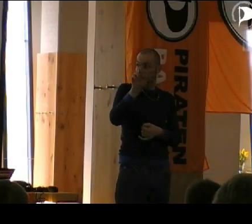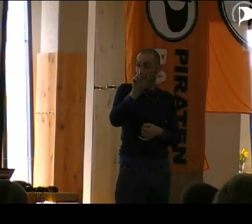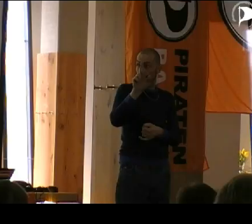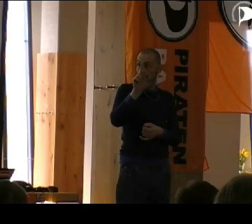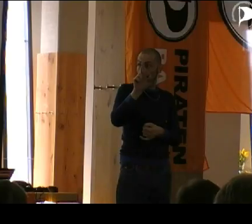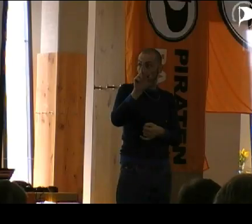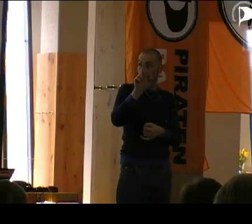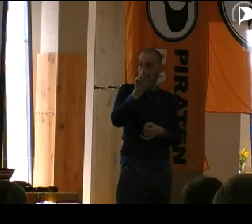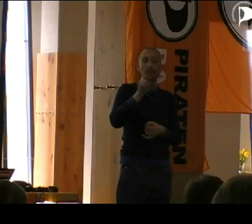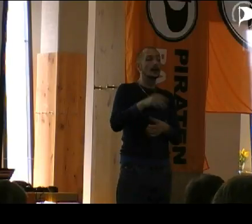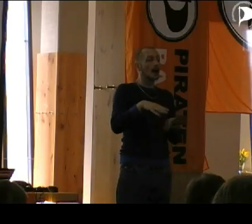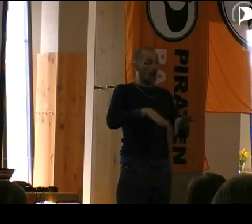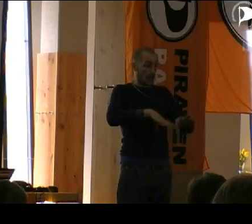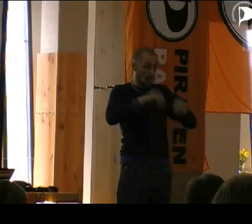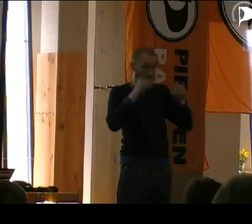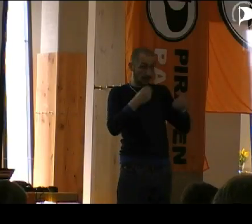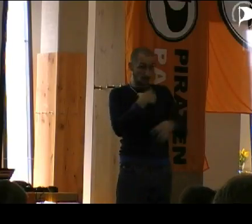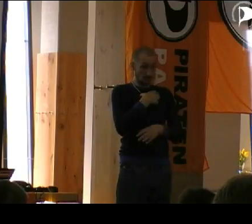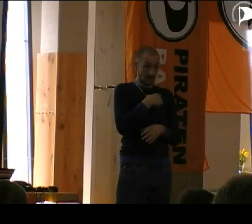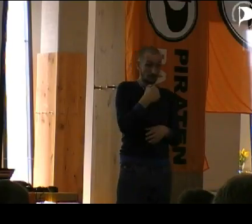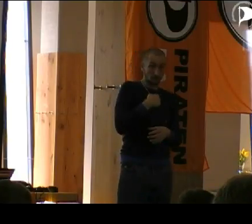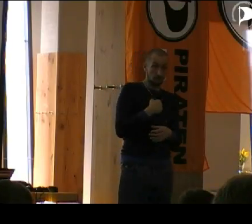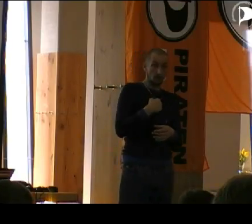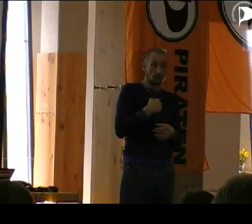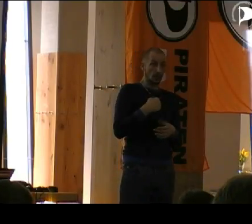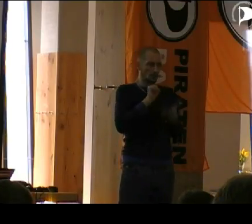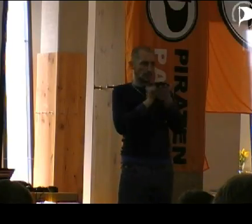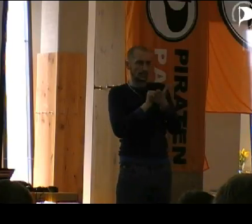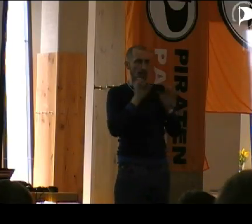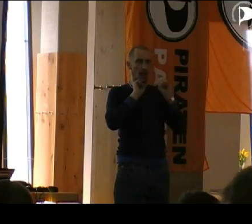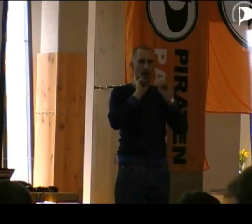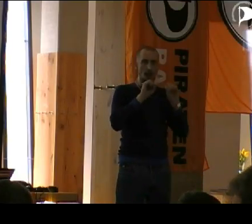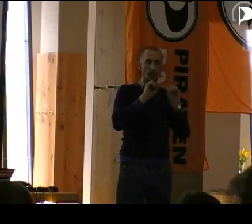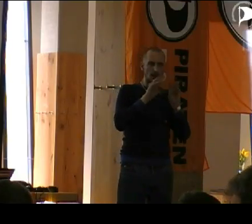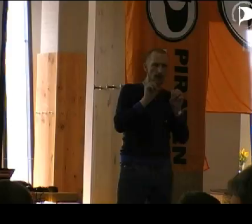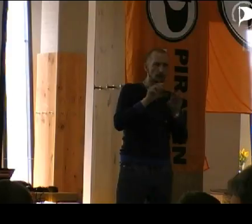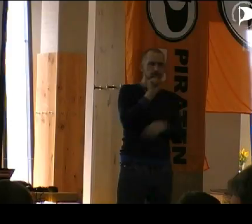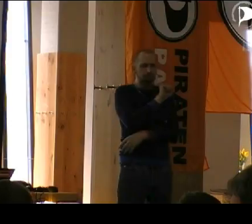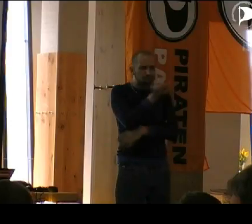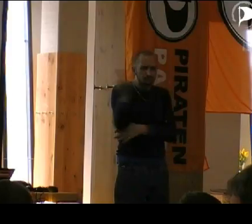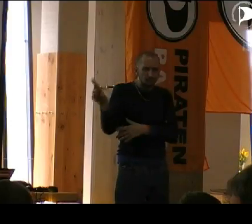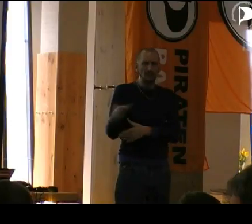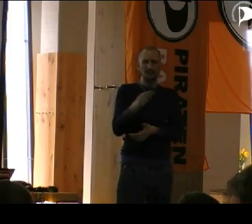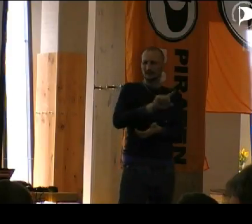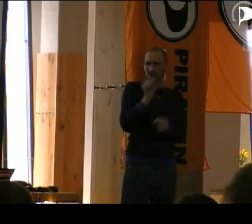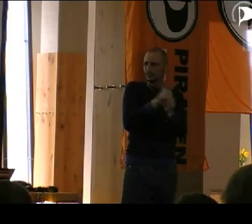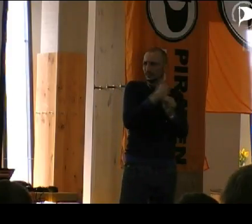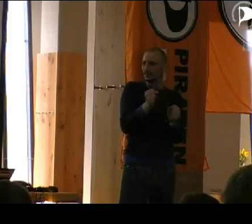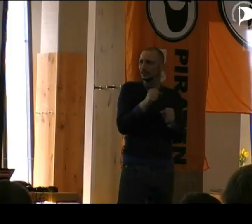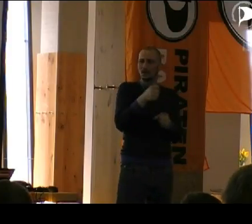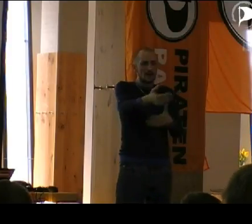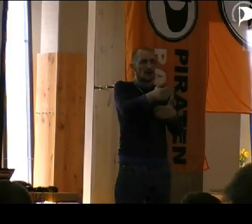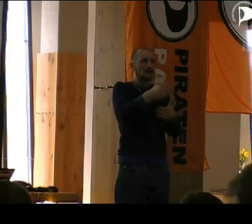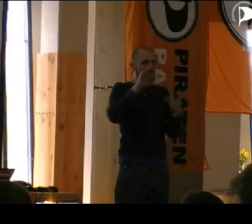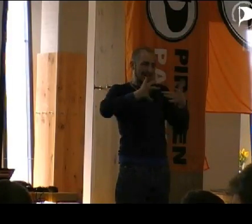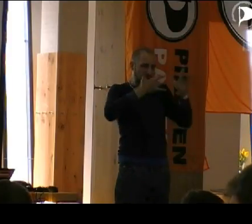ich hatte anfangs gegeben dass ich keinen stress mit seinem versenken konnte weil die bisherigen probleme lösen und gar nicht gelaufen ist mit der umstellung von folge damit